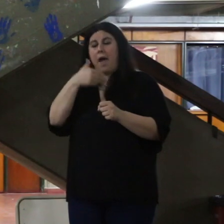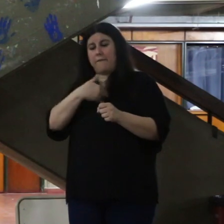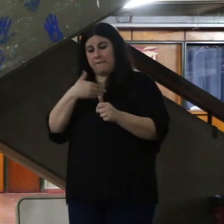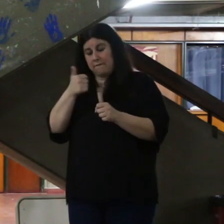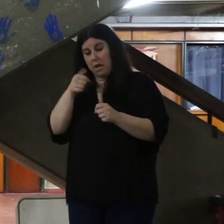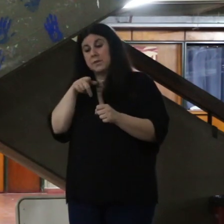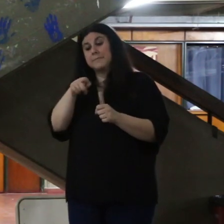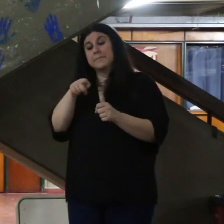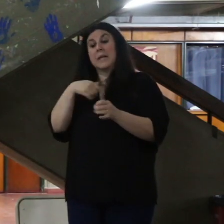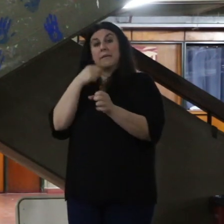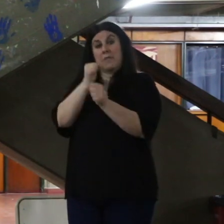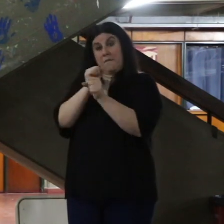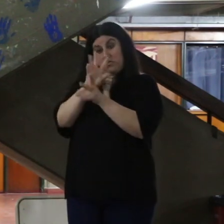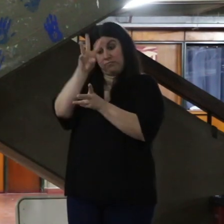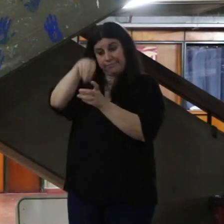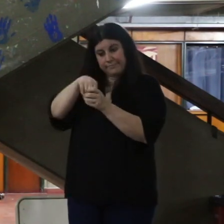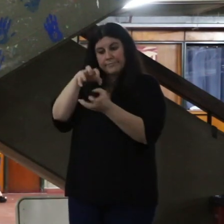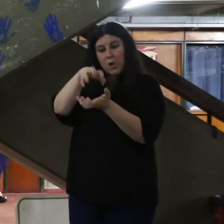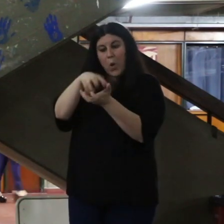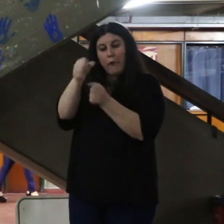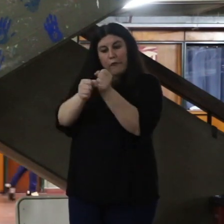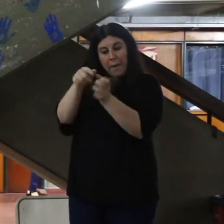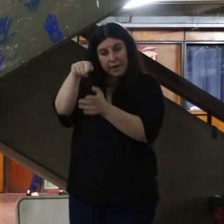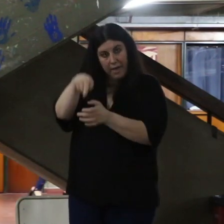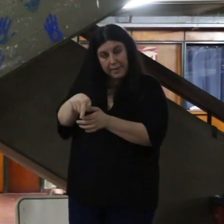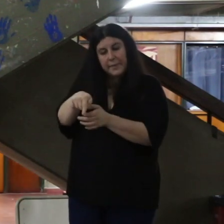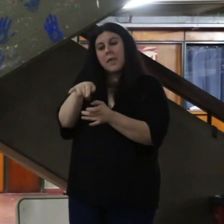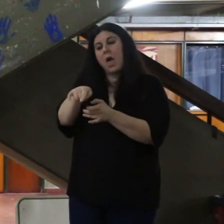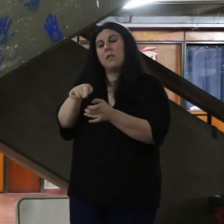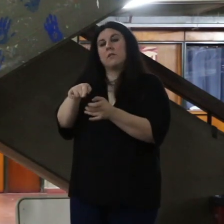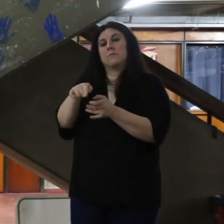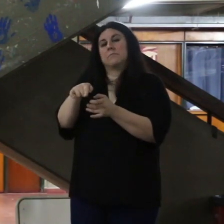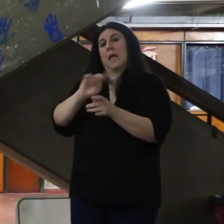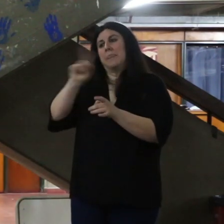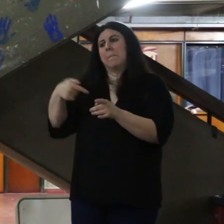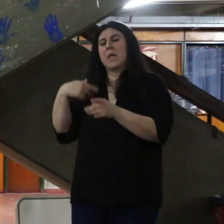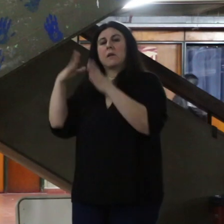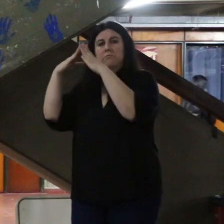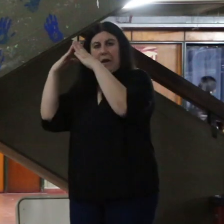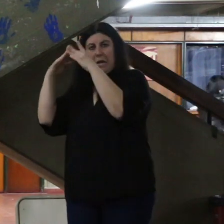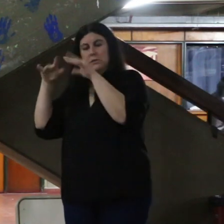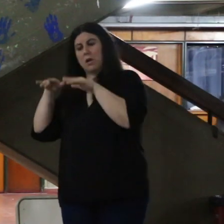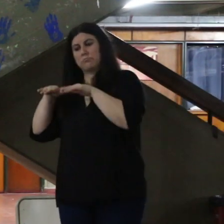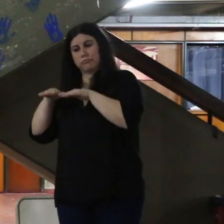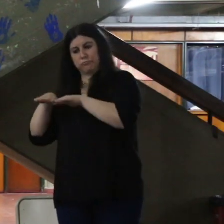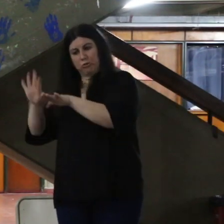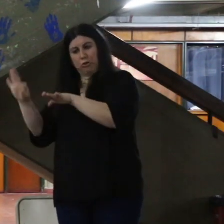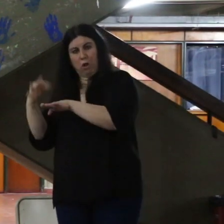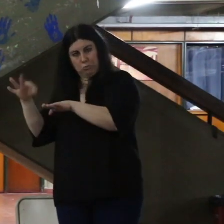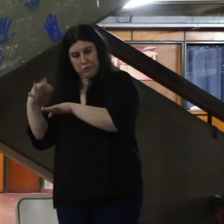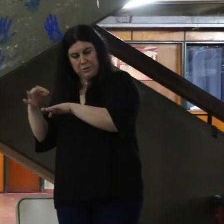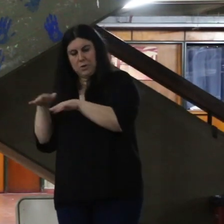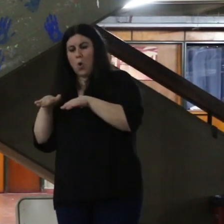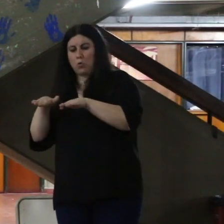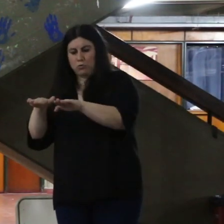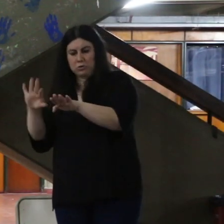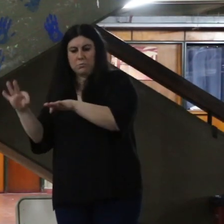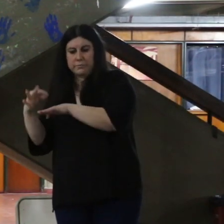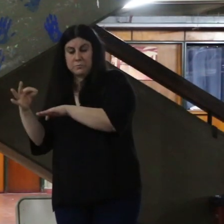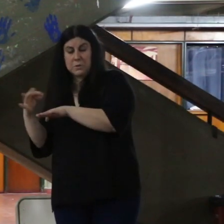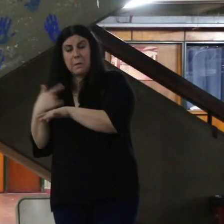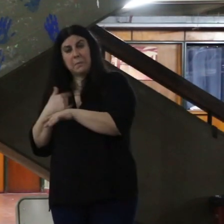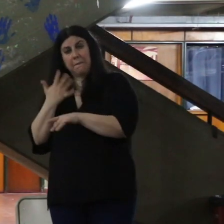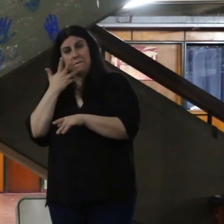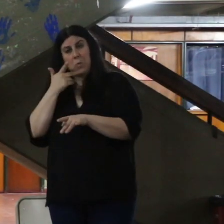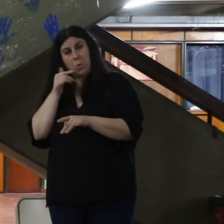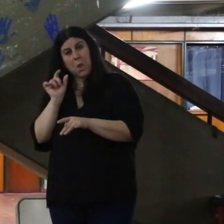costurera operaria de la Grafa y tenía hijos y en su casa. Entonces el pespunte me gustó como